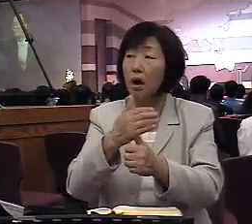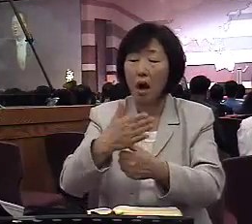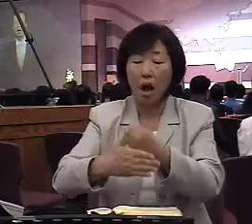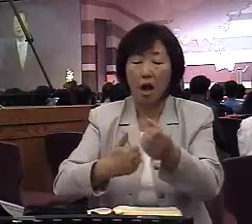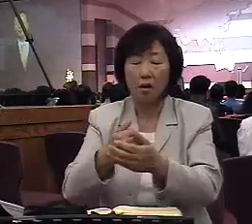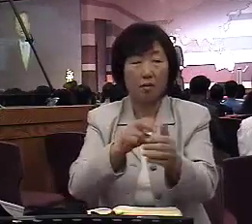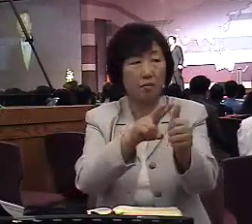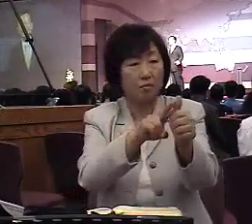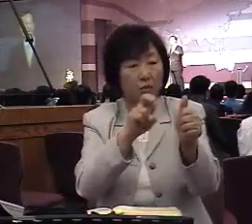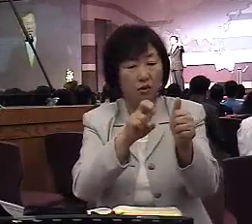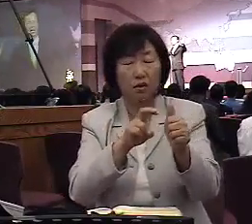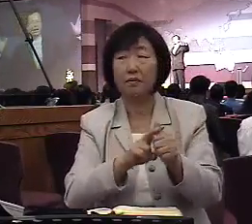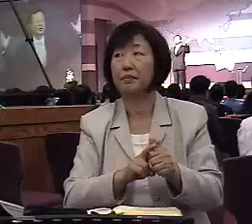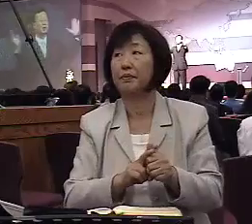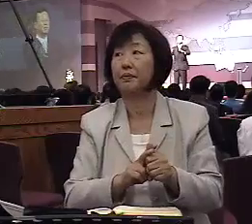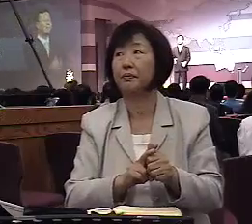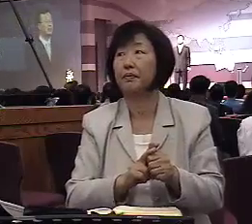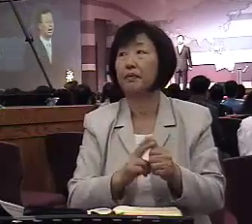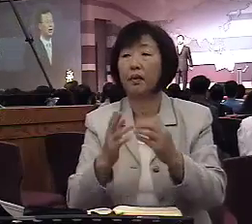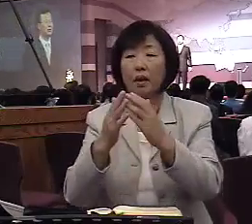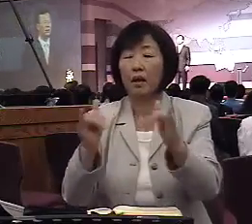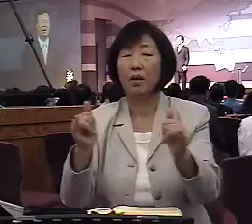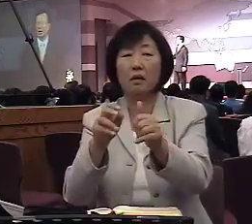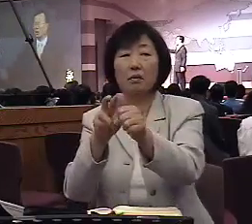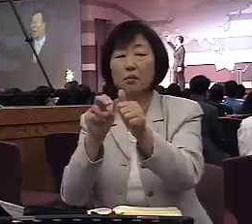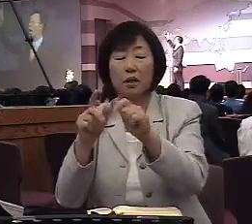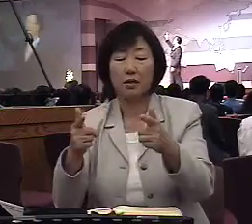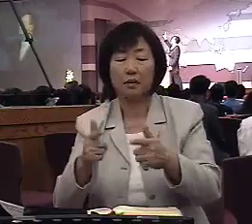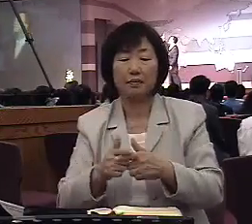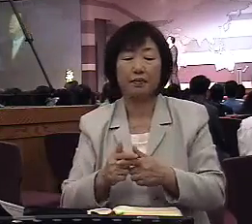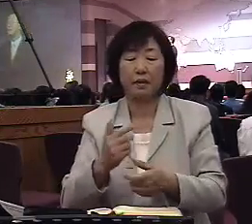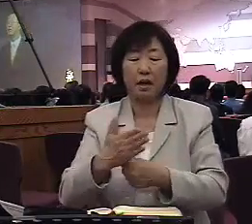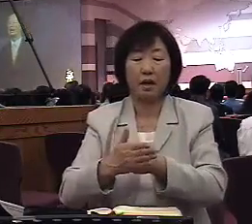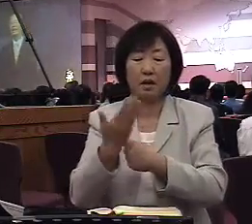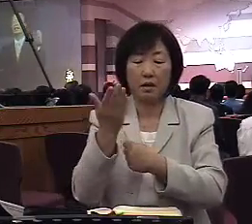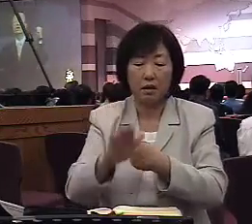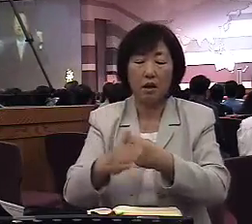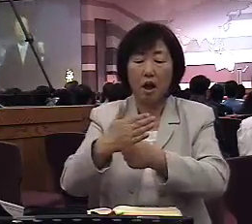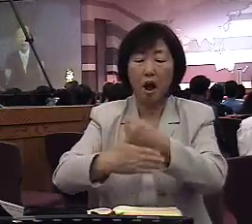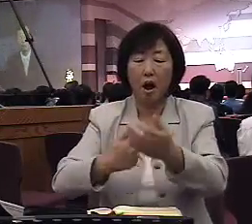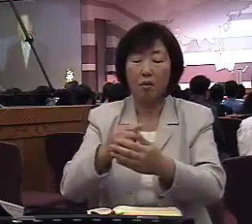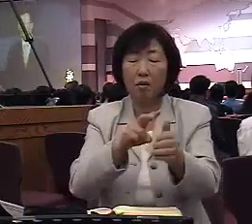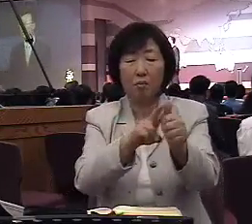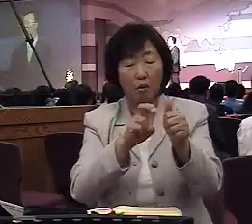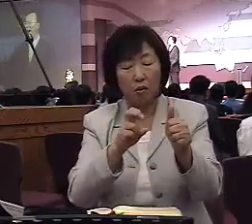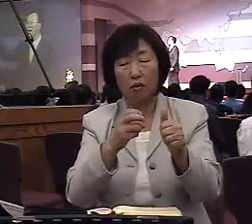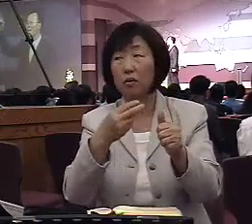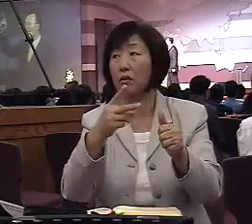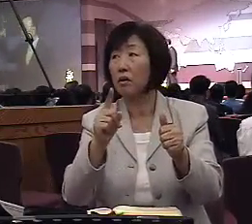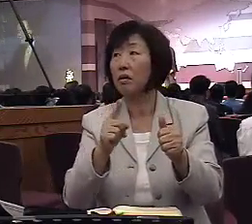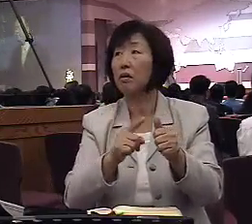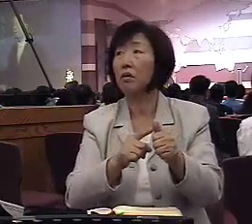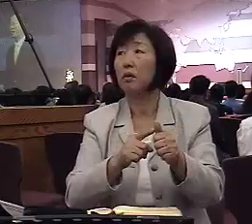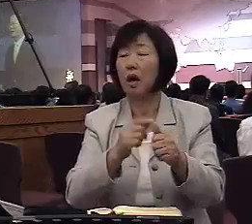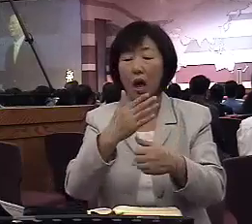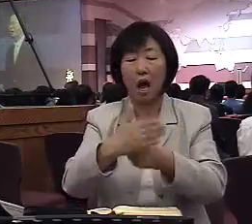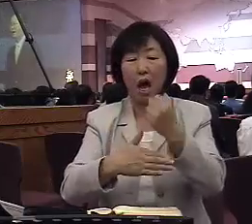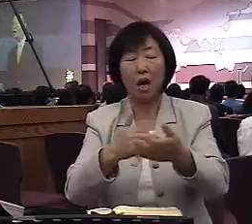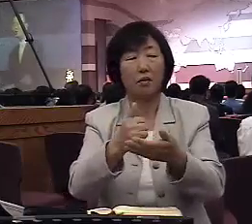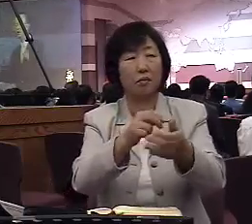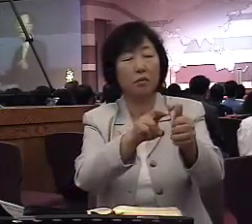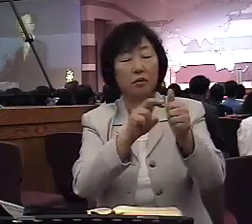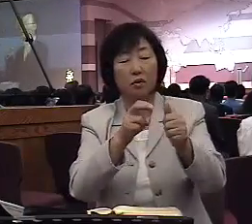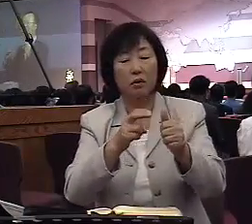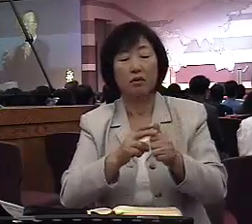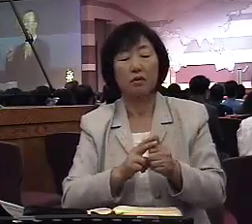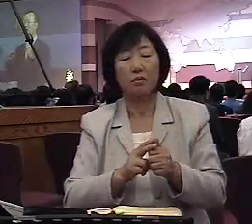하나님은 미쁘시다고 합니다. 인간들은 미쁘지 않아요. 그러나 하나님은 미쁘시다. He is faithful. 하나님이 미쁘시기